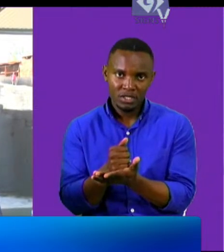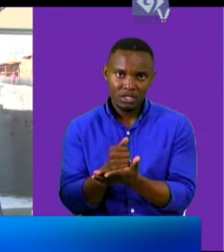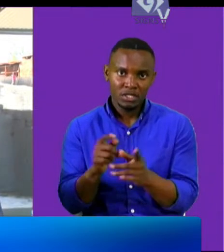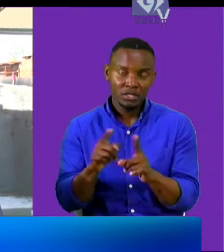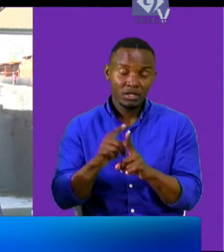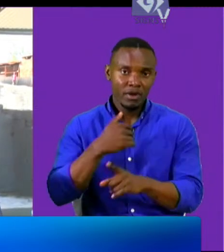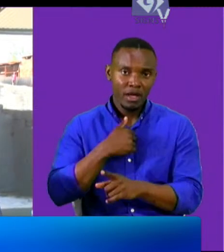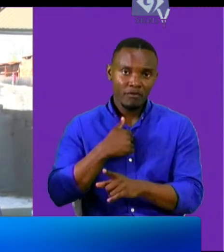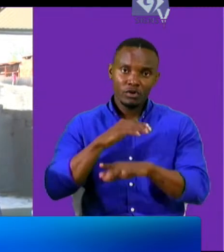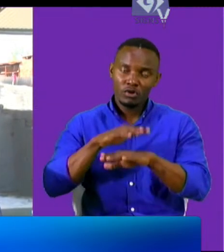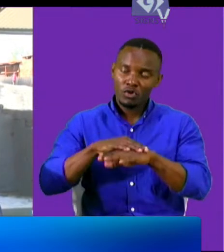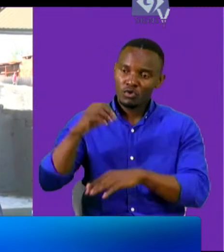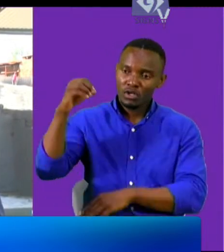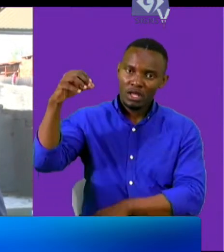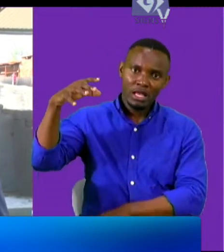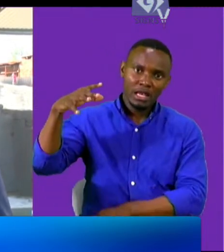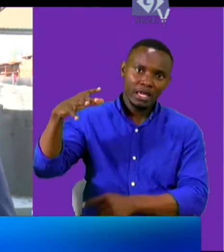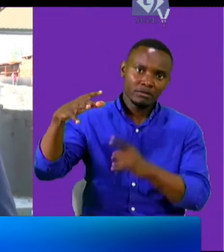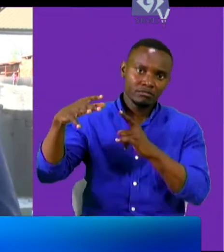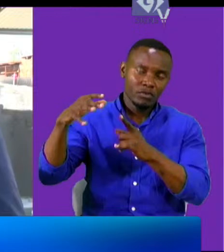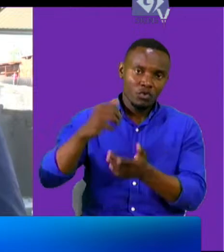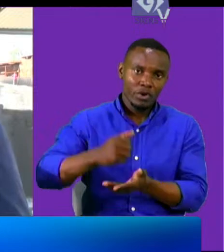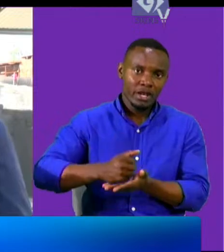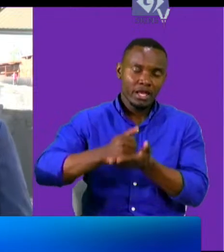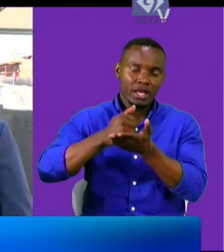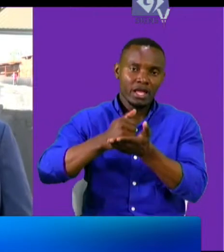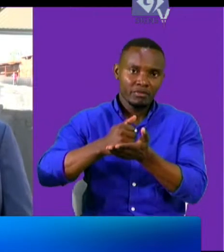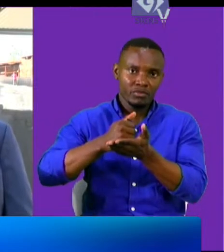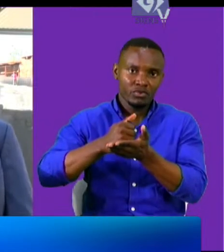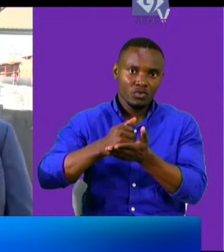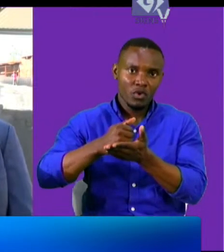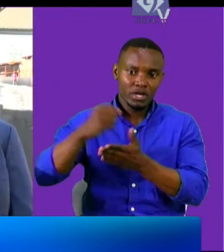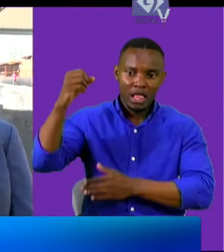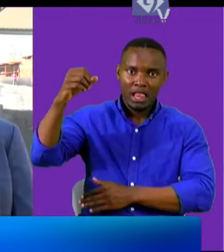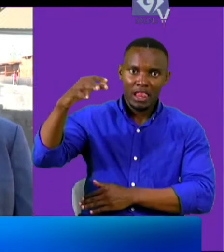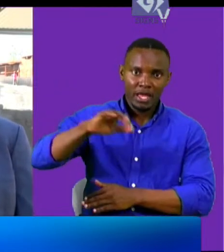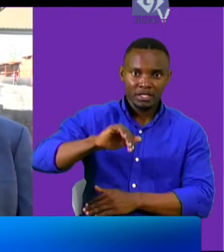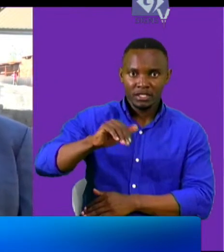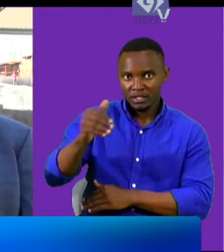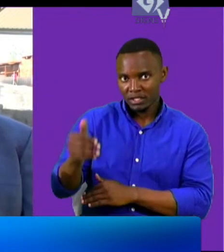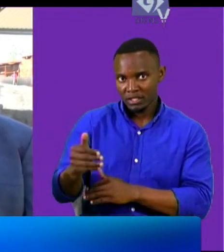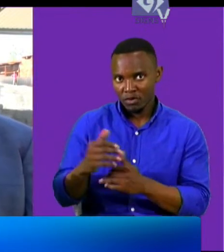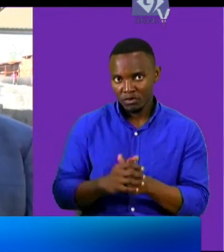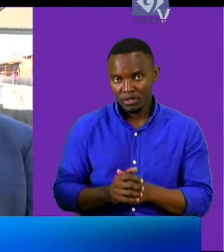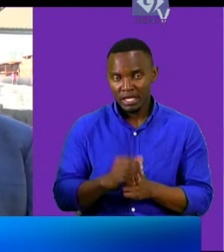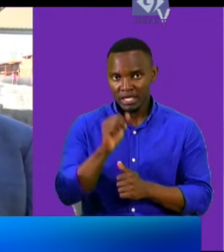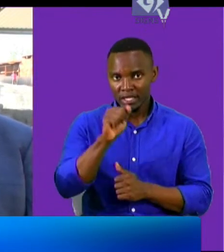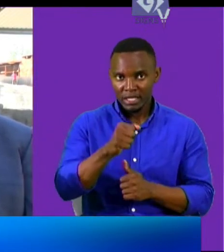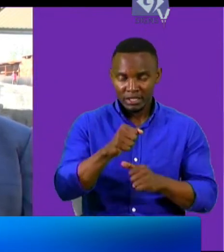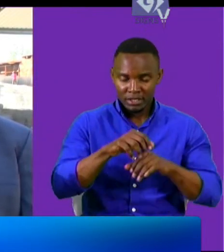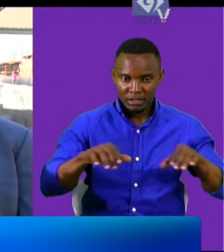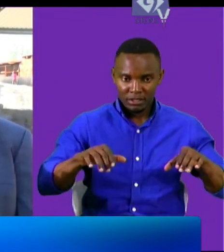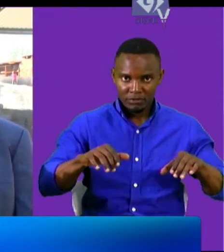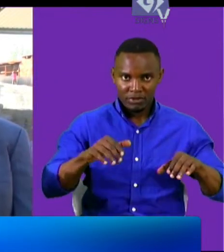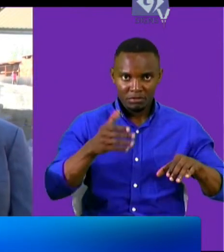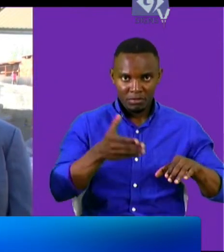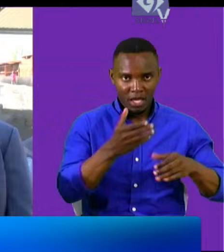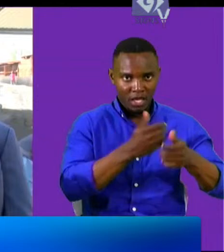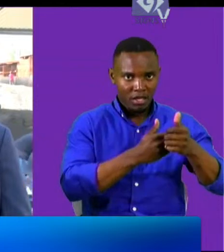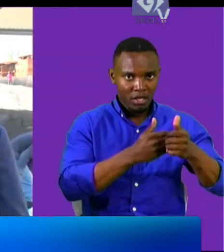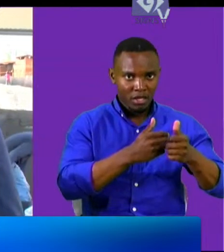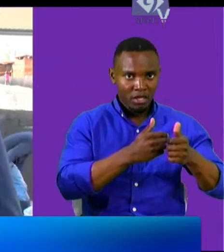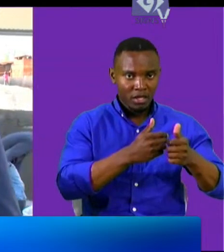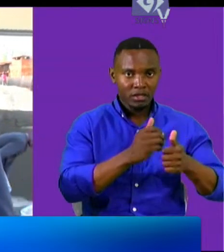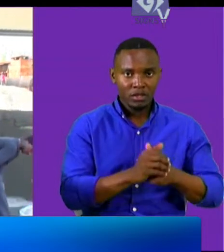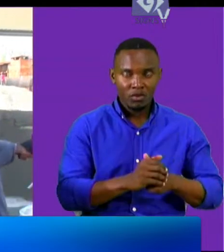lighting, which is going to assist in lighting up the town. So despite the activities within the market, we are also going to have a lot